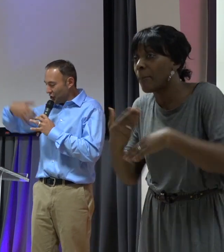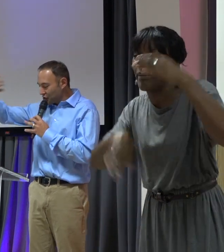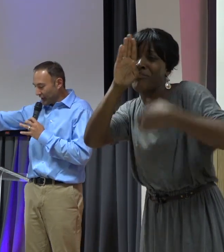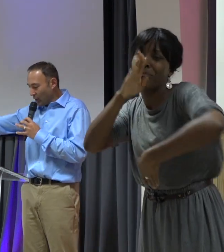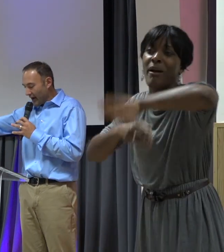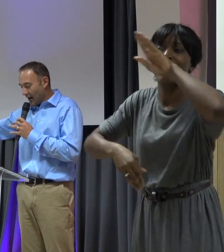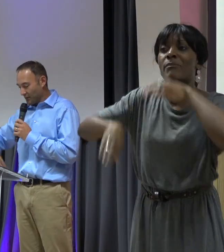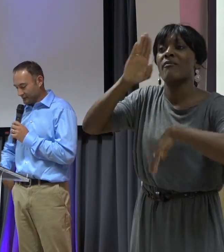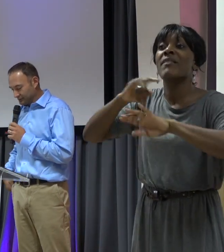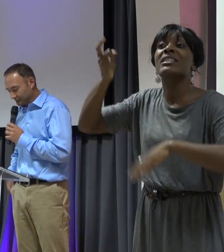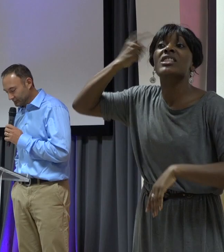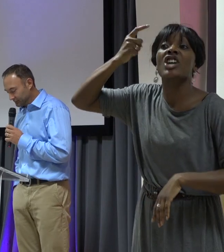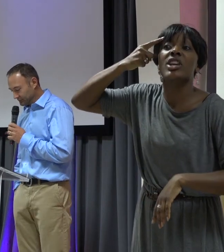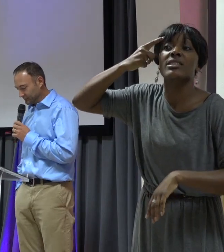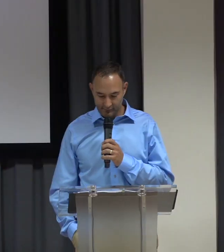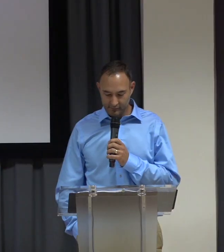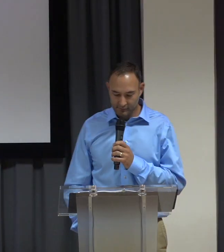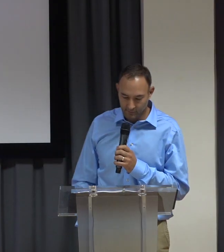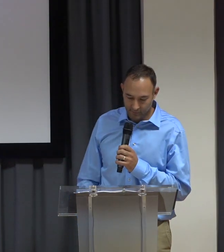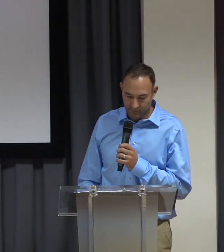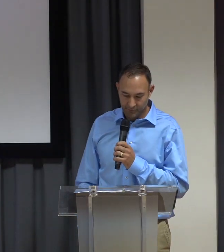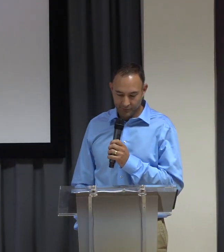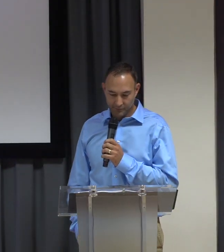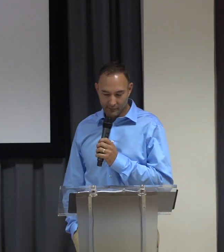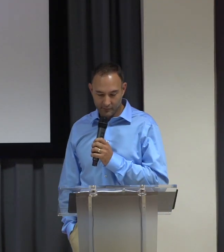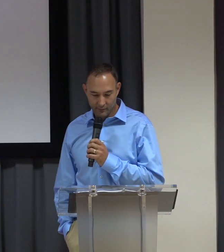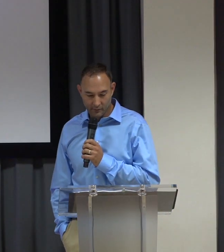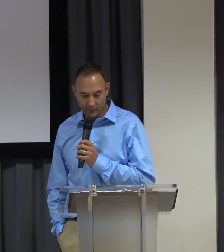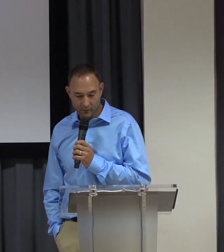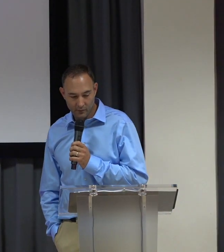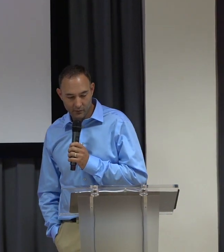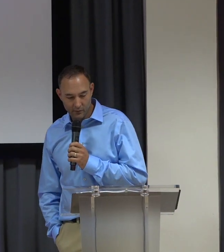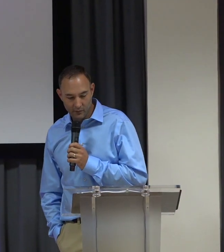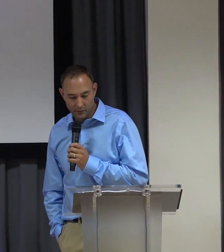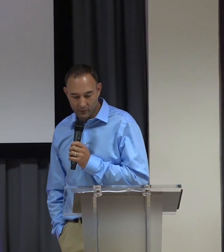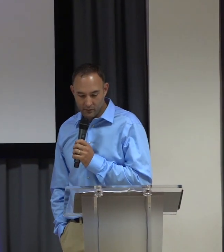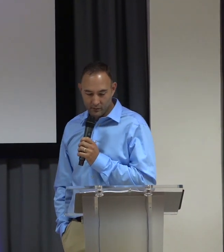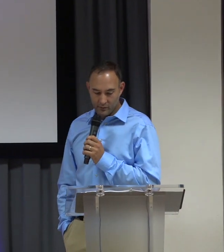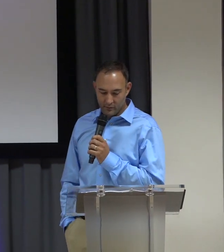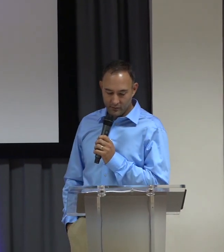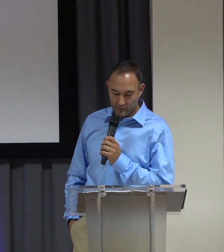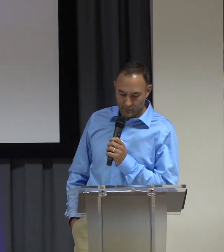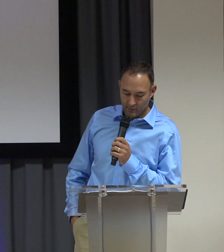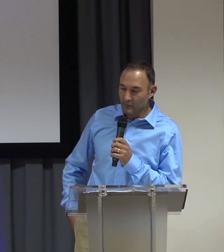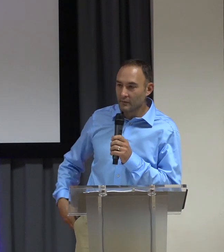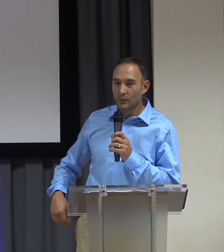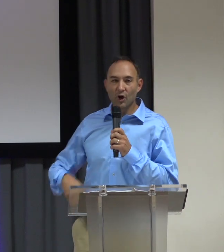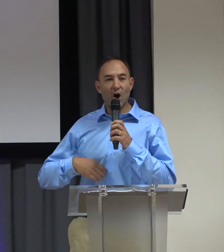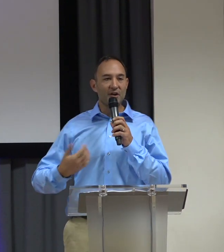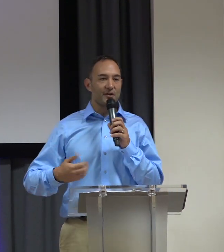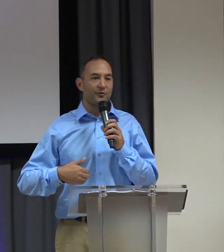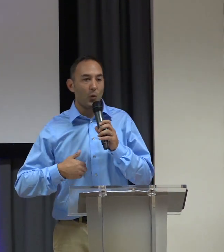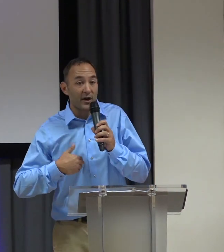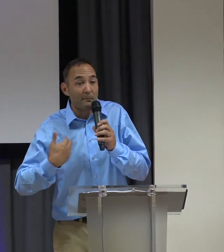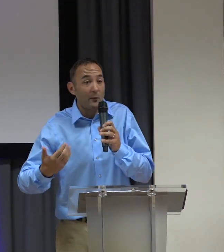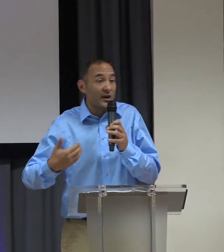just usually win out. Et on vit dans un temps où nos désirs et notre volonté, c'est ce qui gagne à chaque fois.